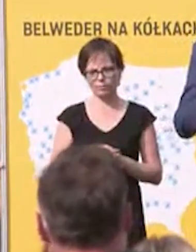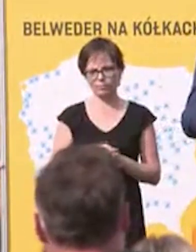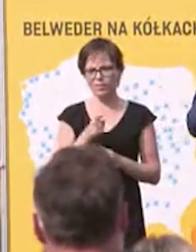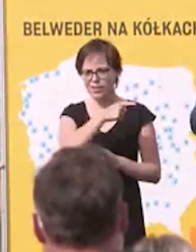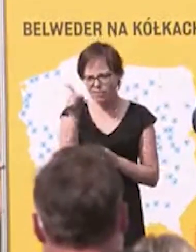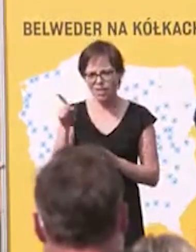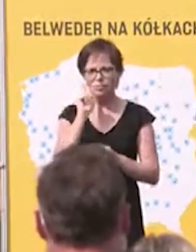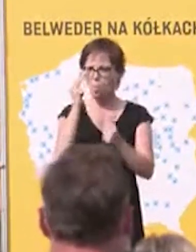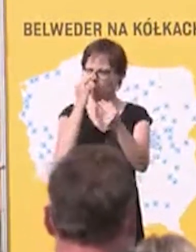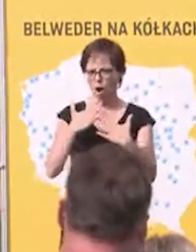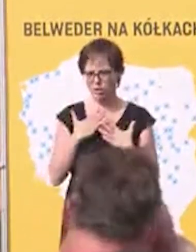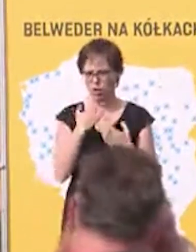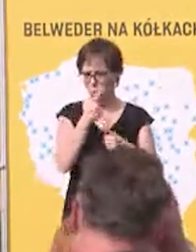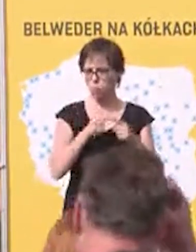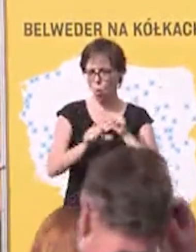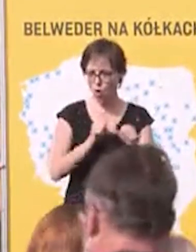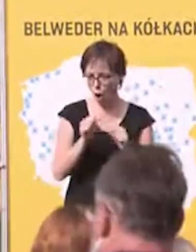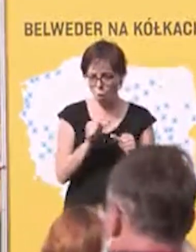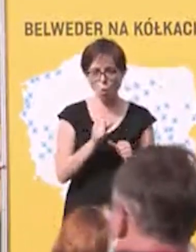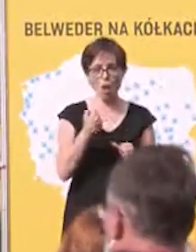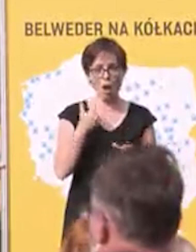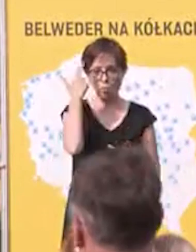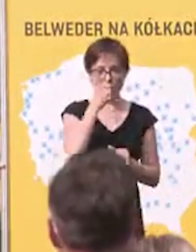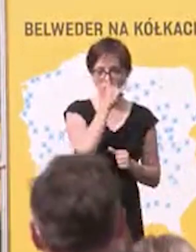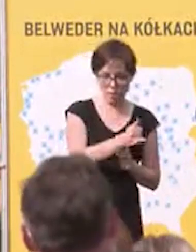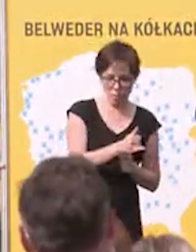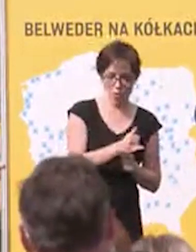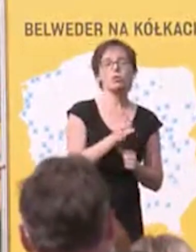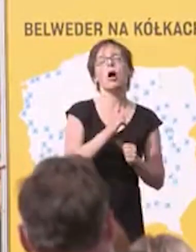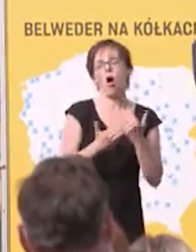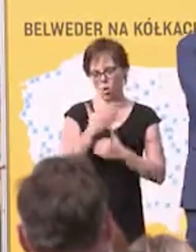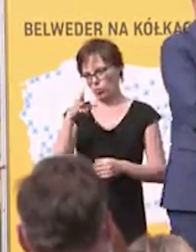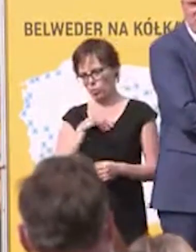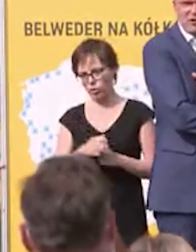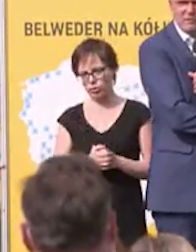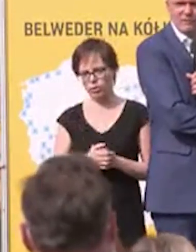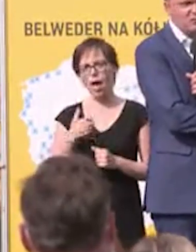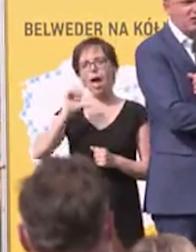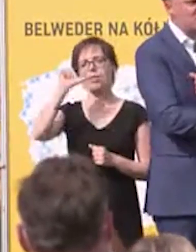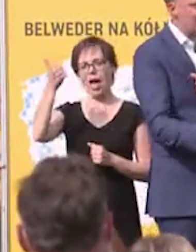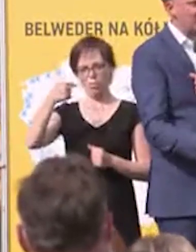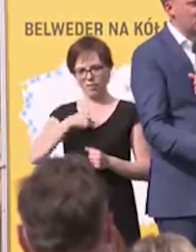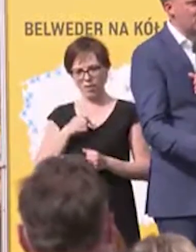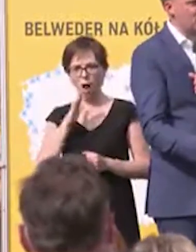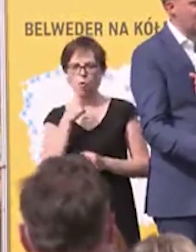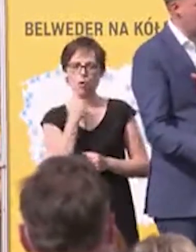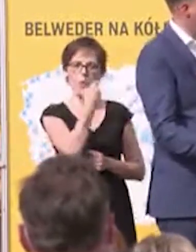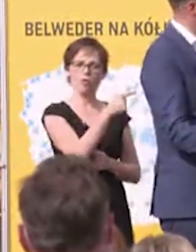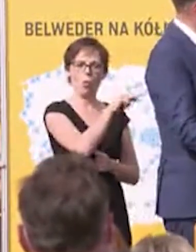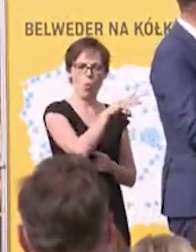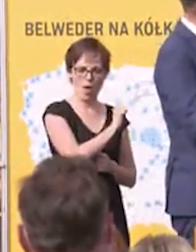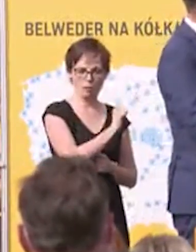pół roku, że niemożliwe jest możliwe. Najpierw byłem ja, później powiedziałem Uli. To zmieniło całe nasze